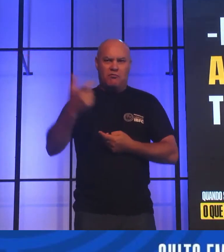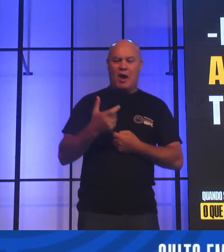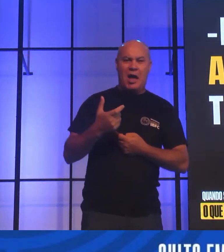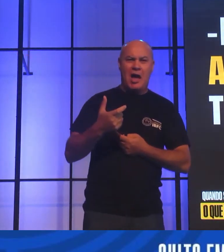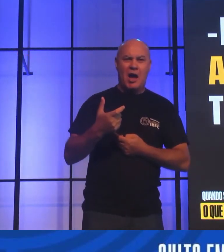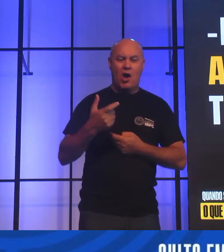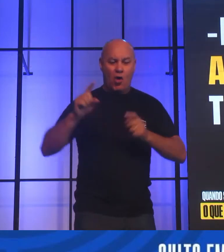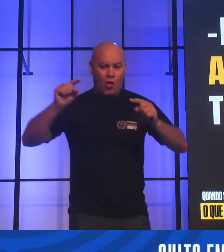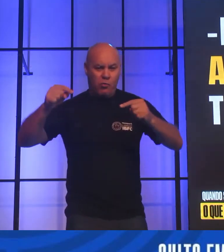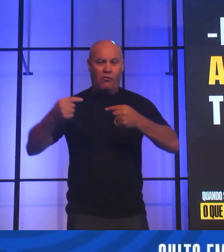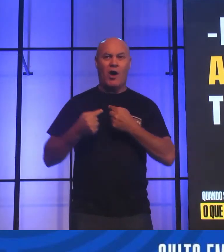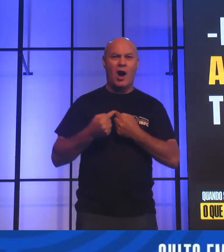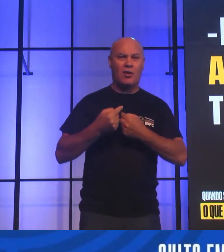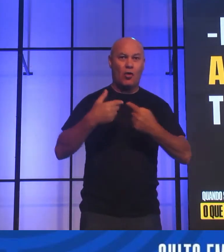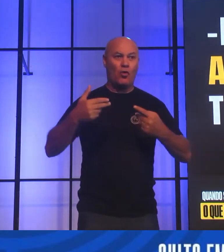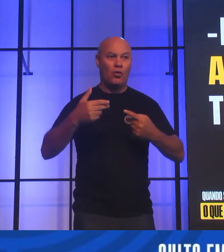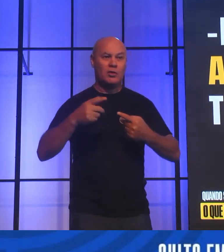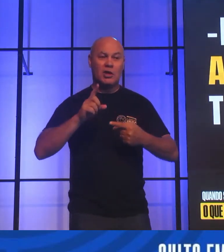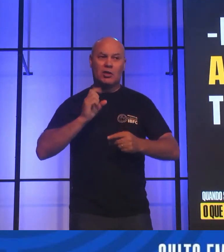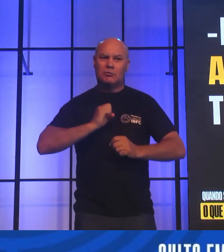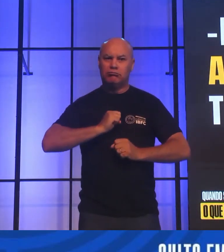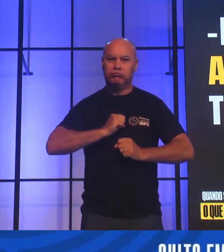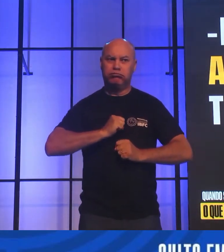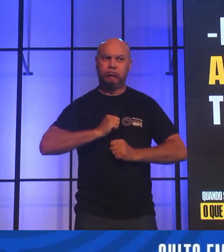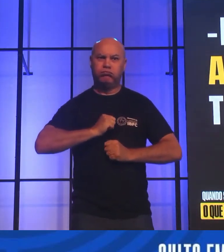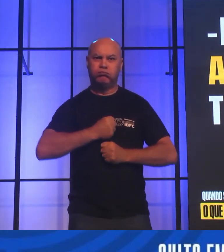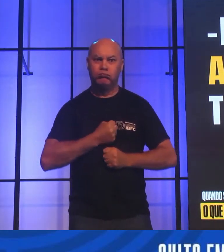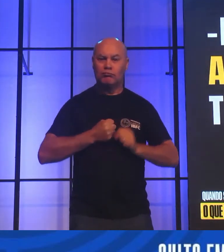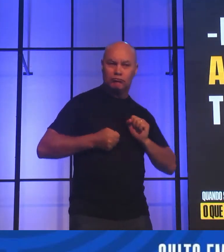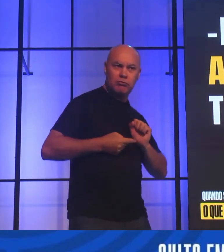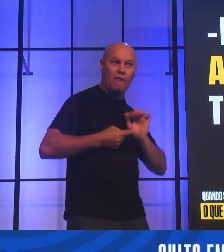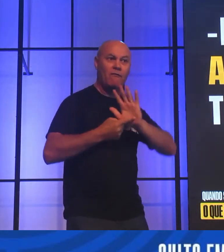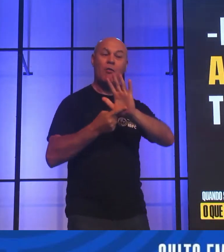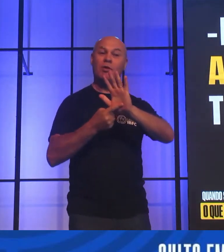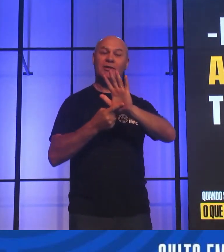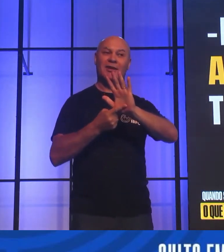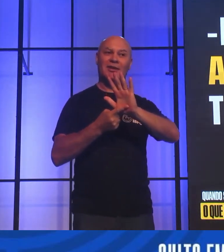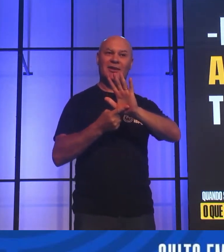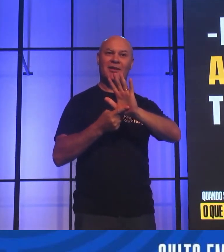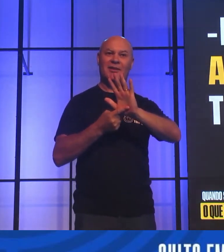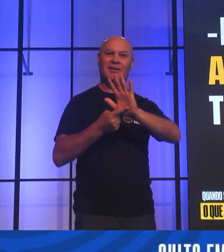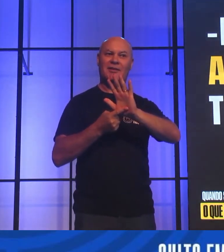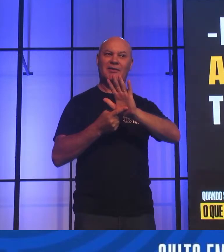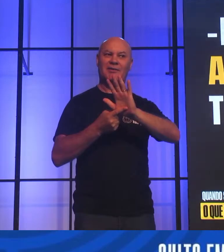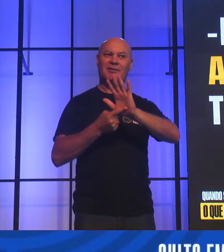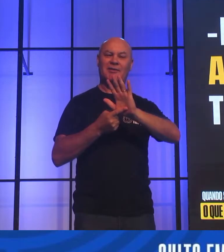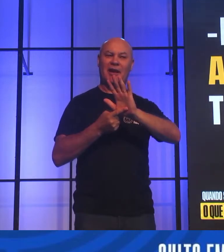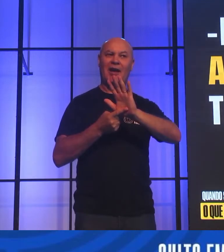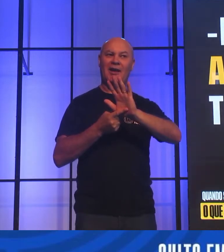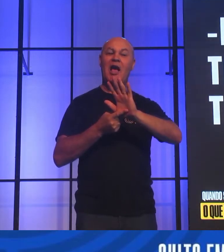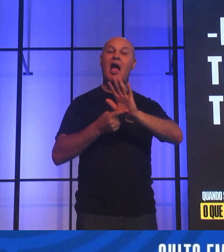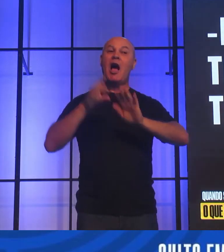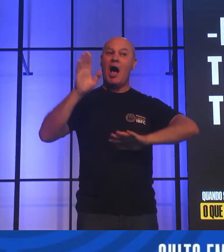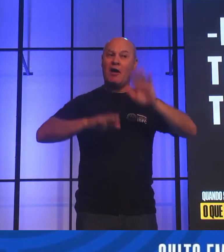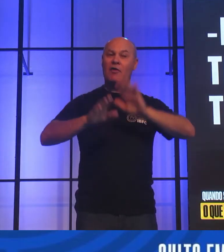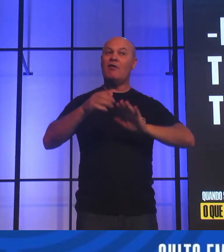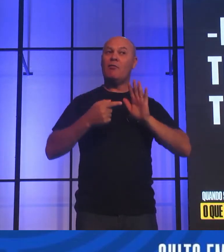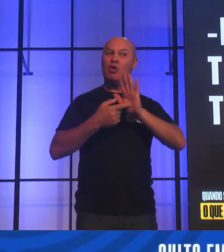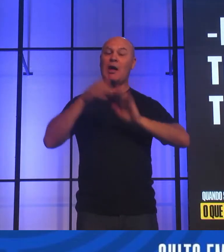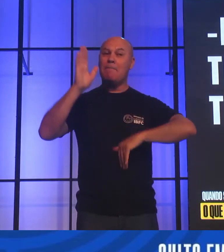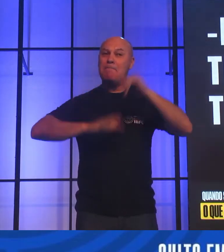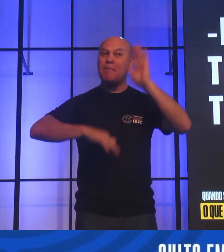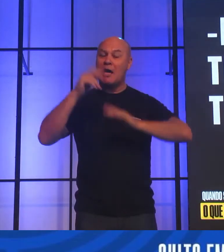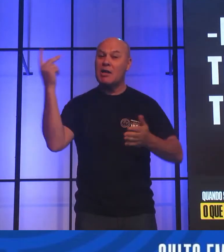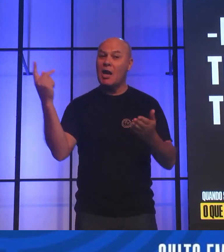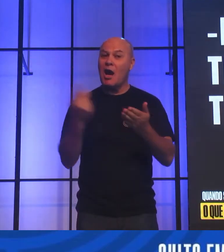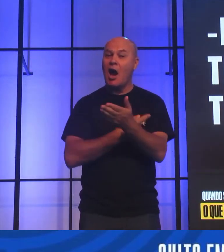ruim. Talvez existem alguns tipos de pessoas com alguns tipos de